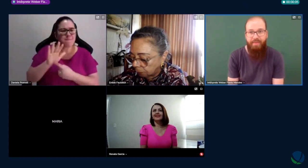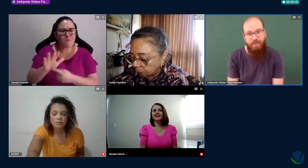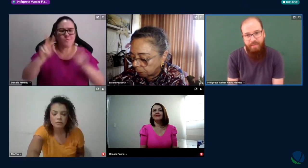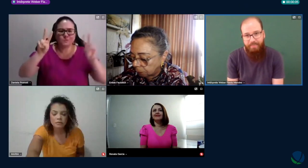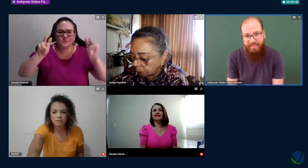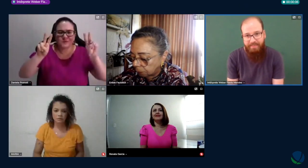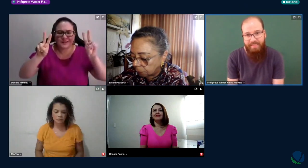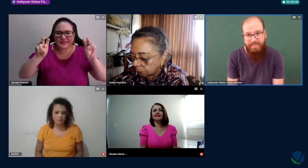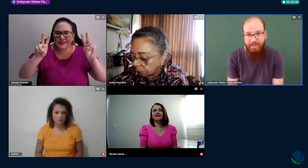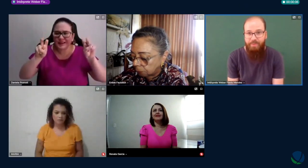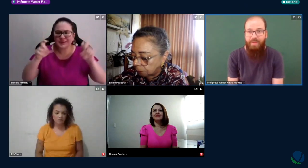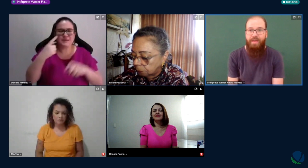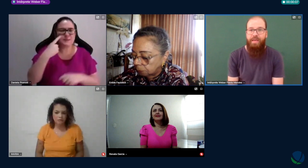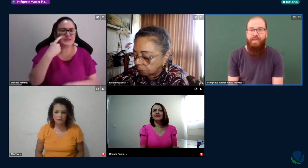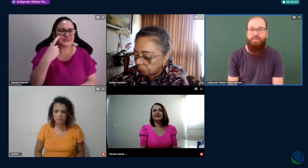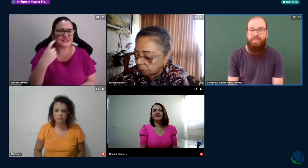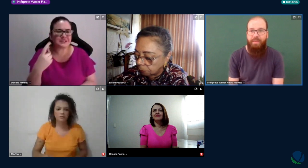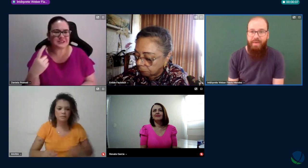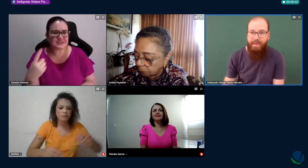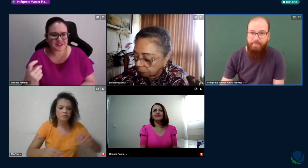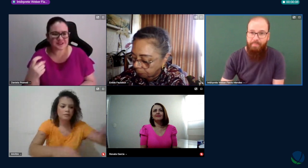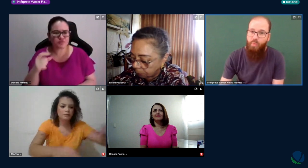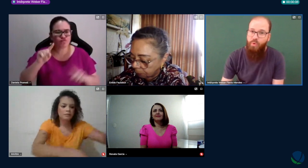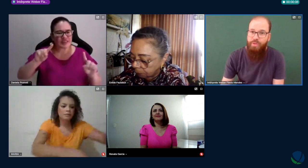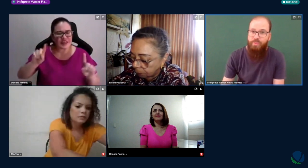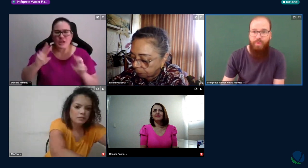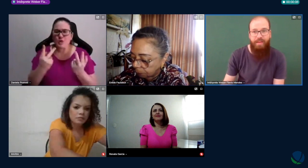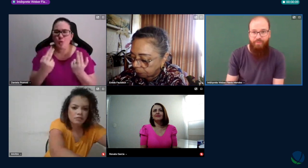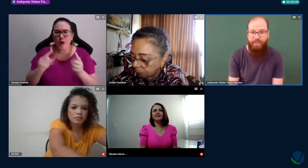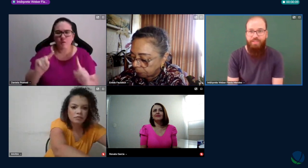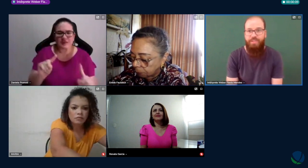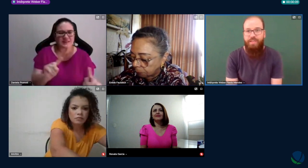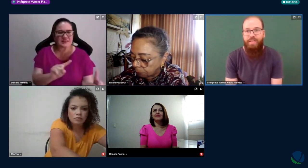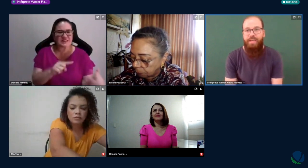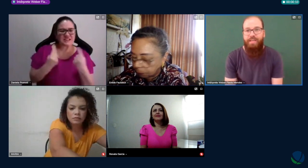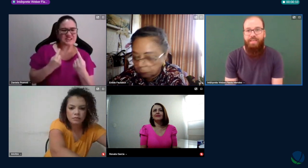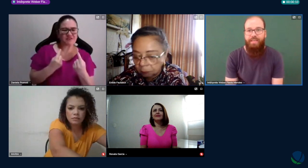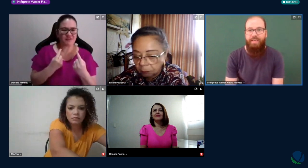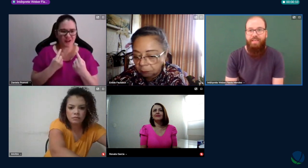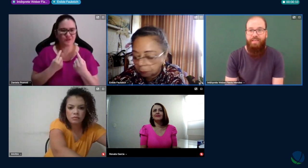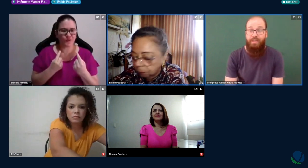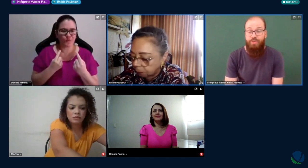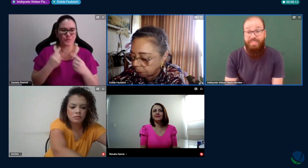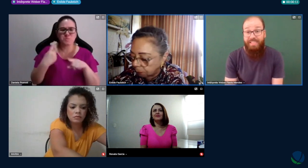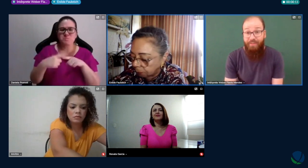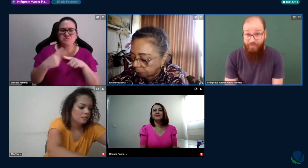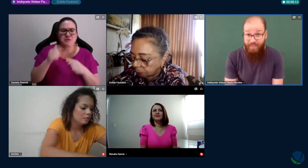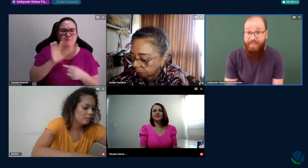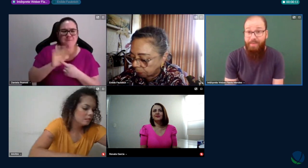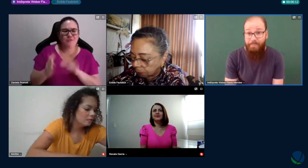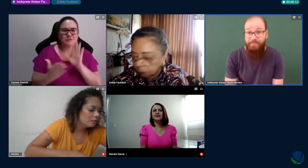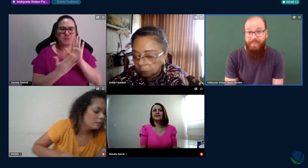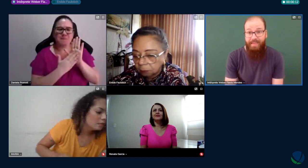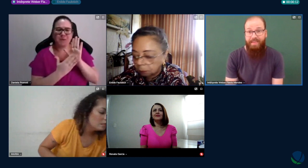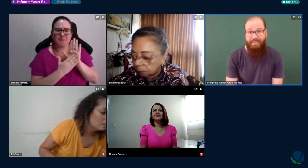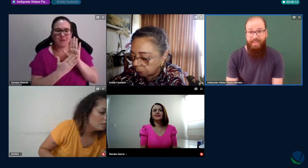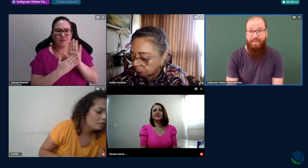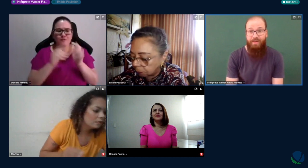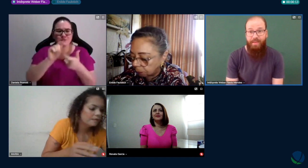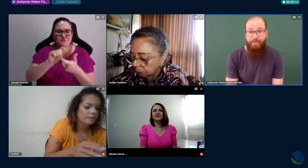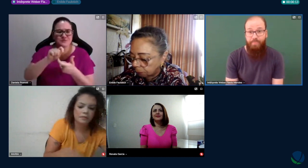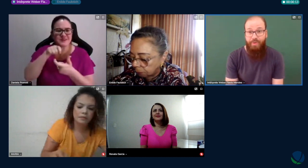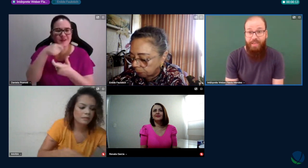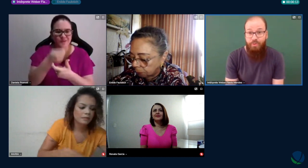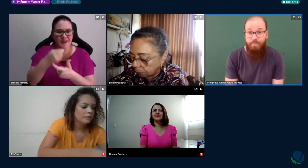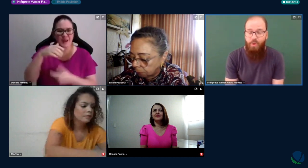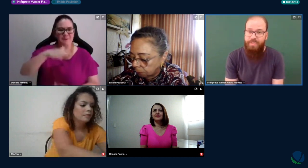parabenizá-la pela maravilhosa apresentação e o tema muito relevante que nos desafia,